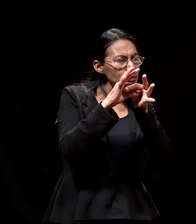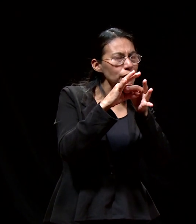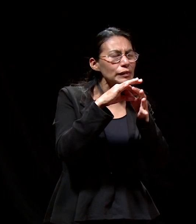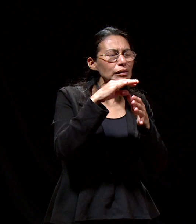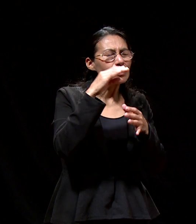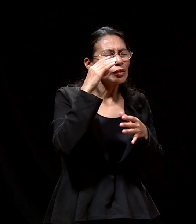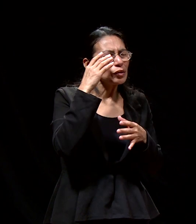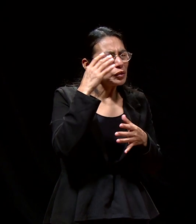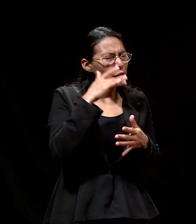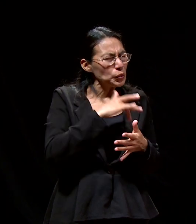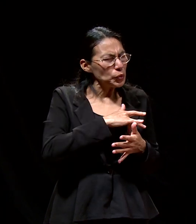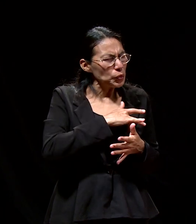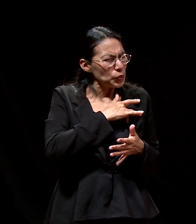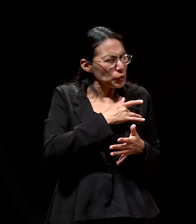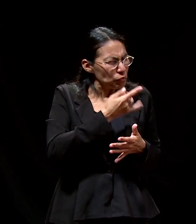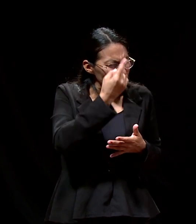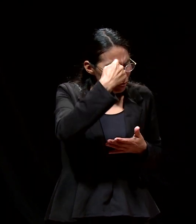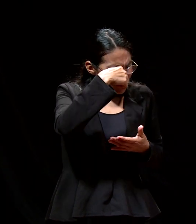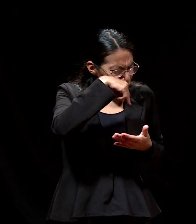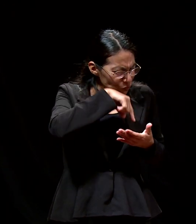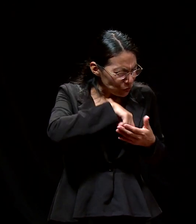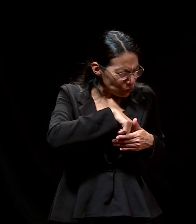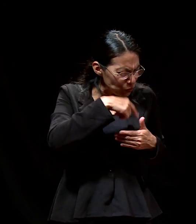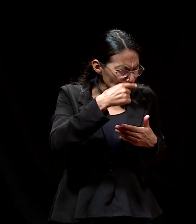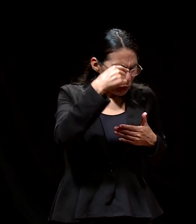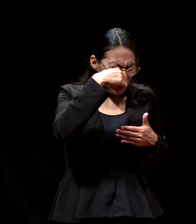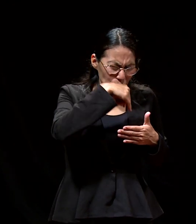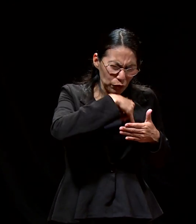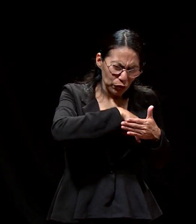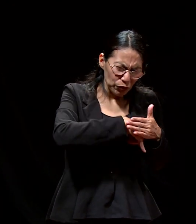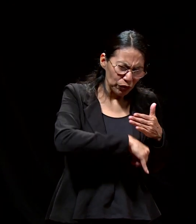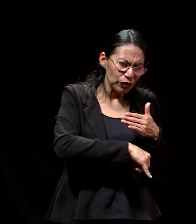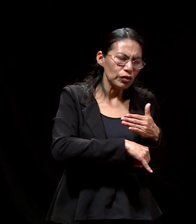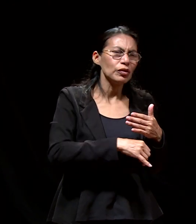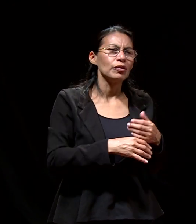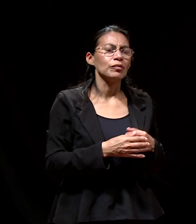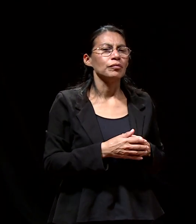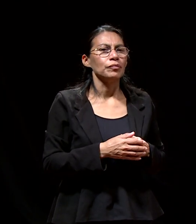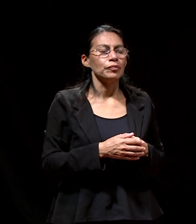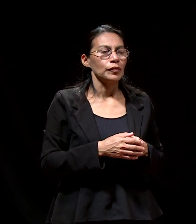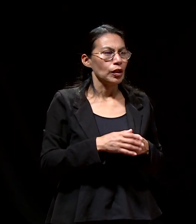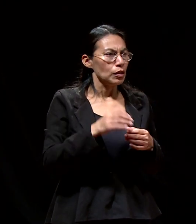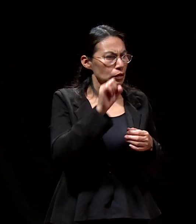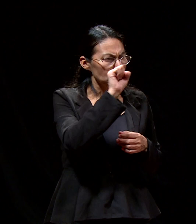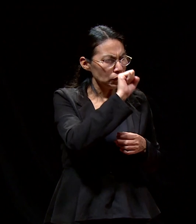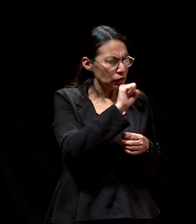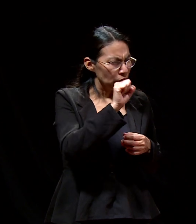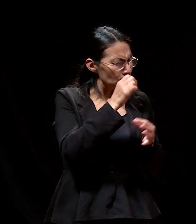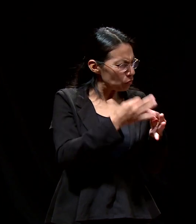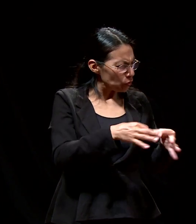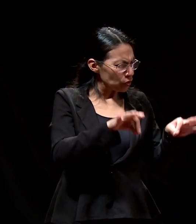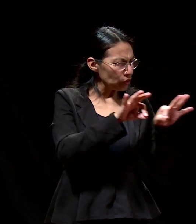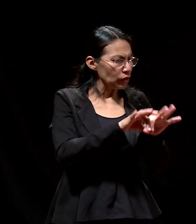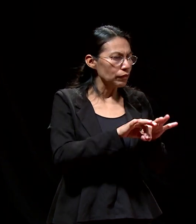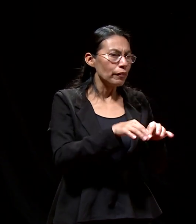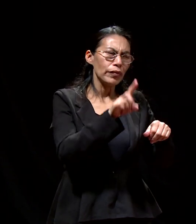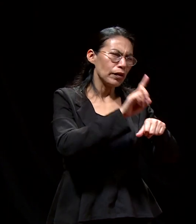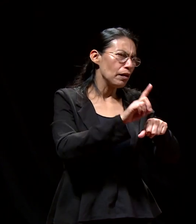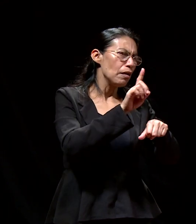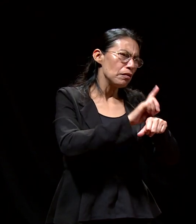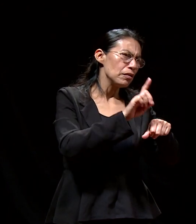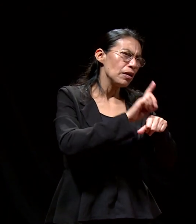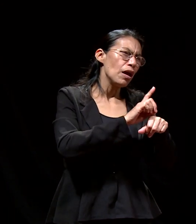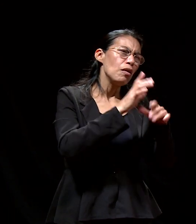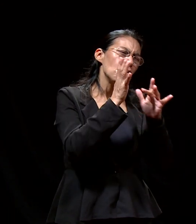digamos más íntima y más constante a lo largo de ese día todos los días debemos